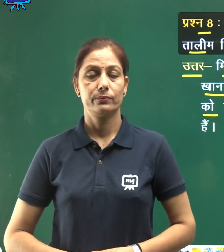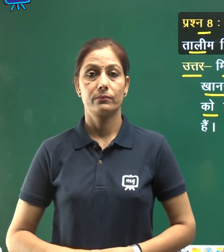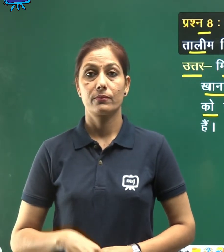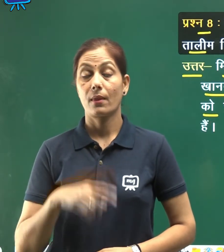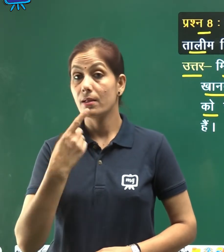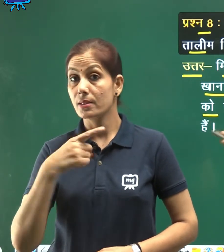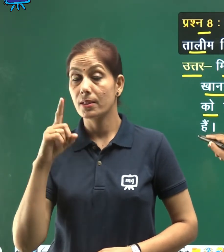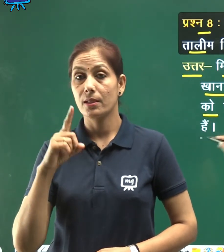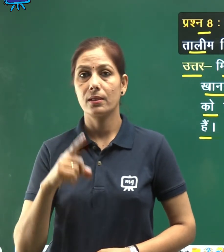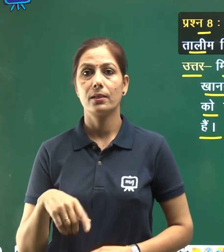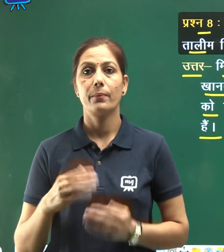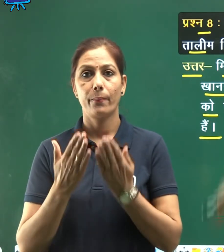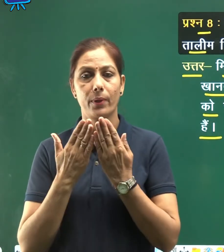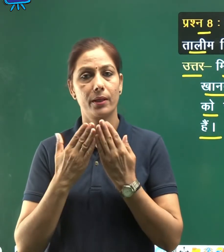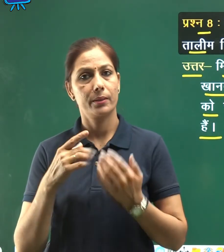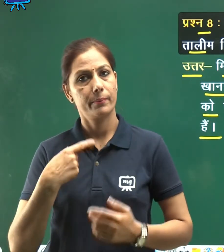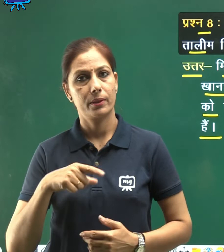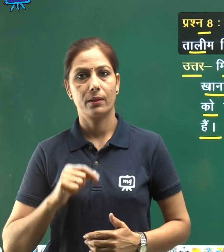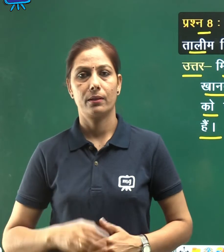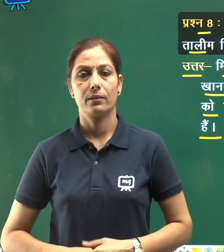सच्ची तालीम मानते हैं।